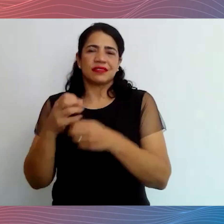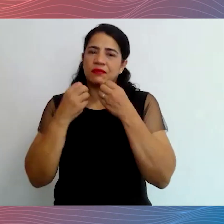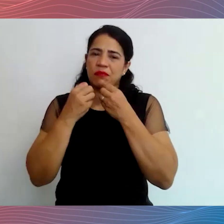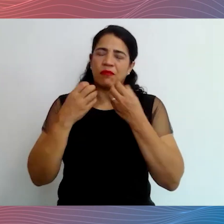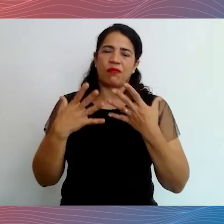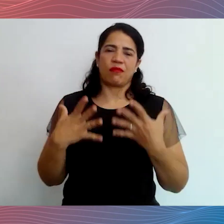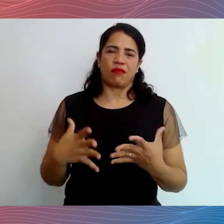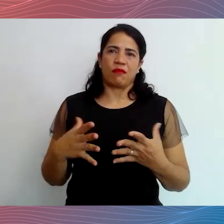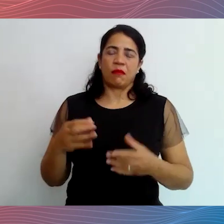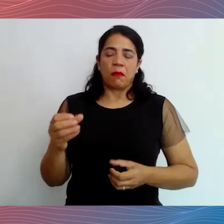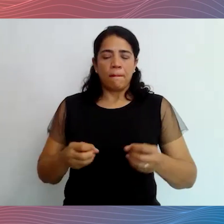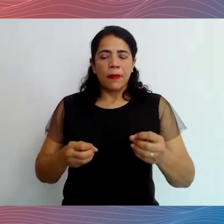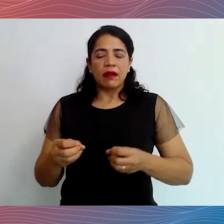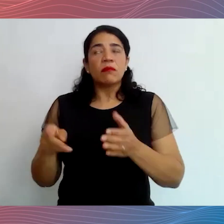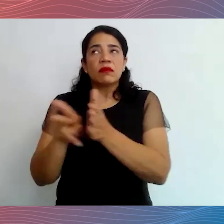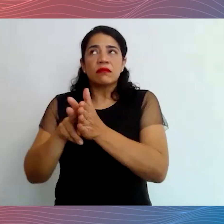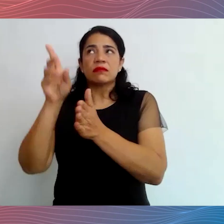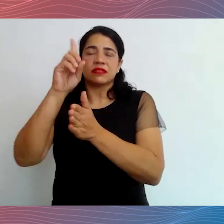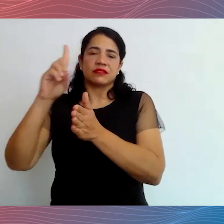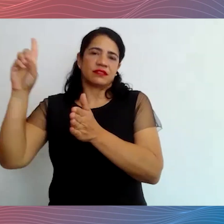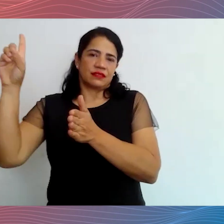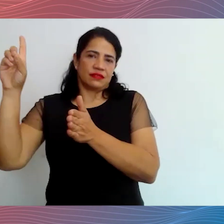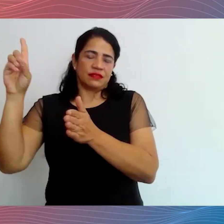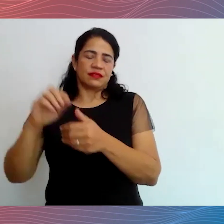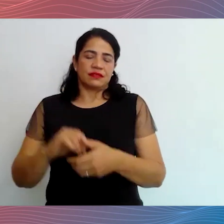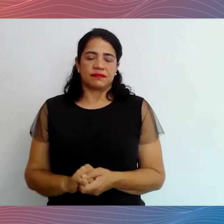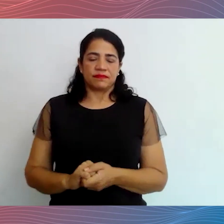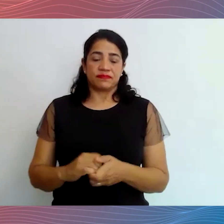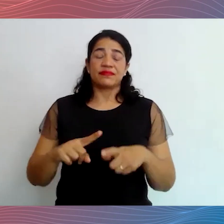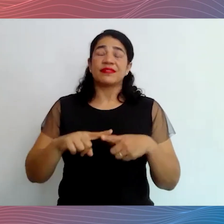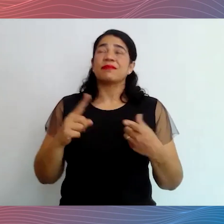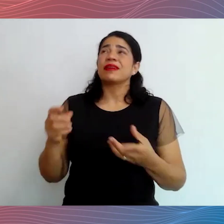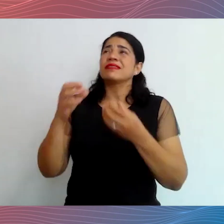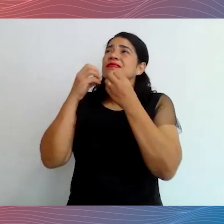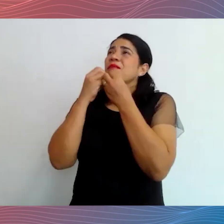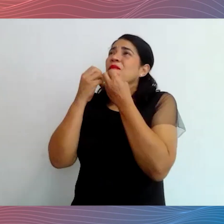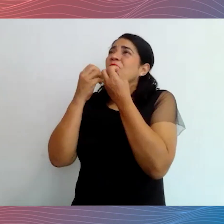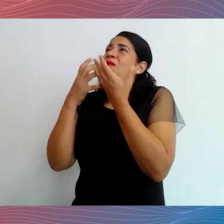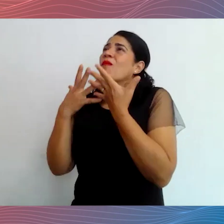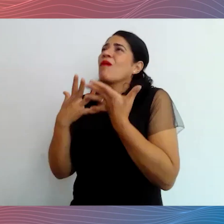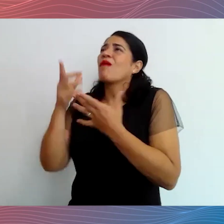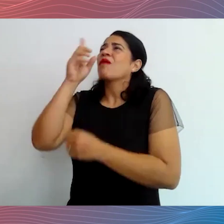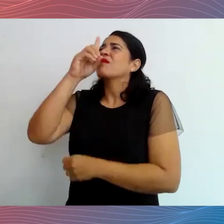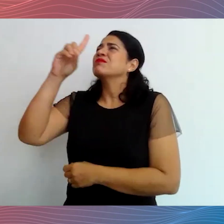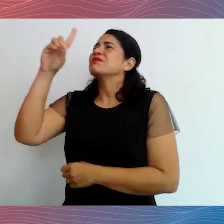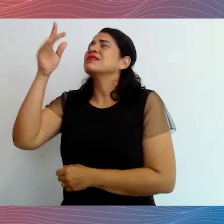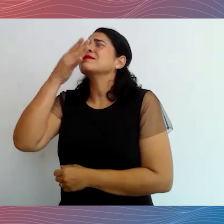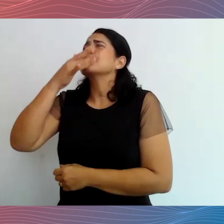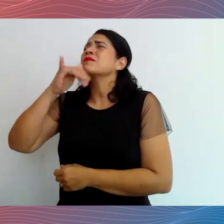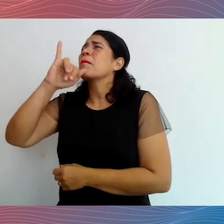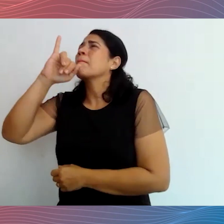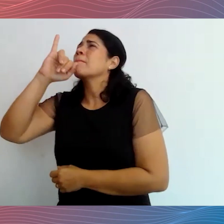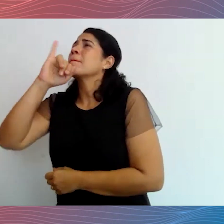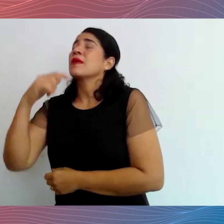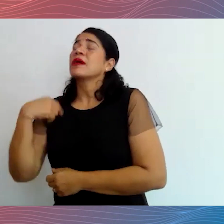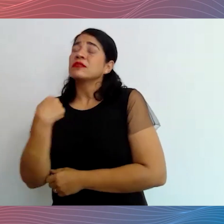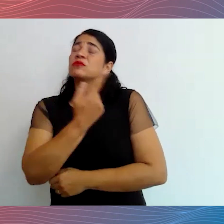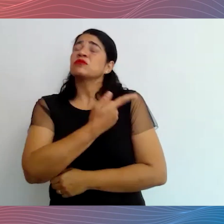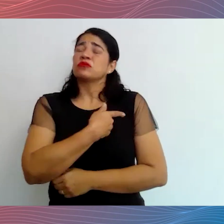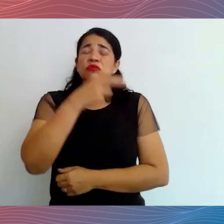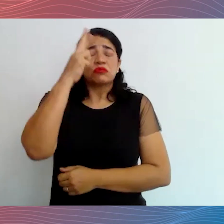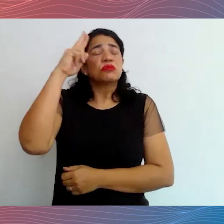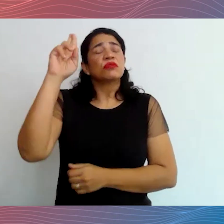Mas bendito Deus e Pai de nosso Senhor Jesus Cristo, que nos tem abençoado